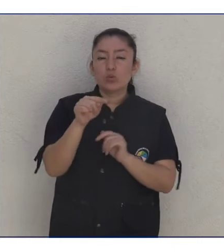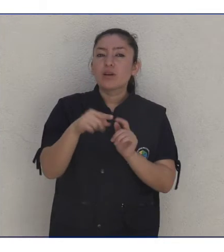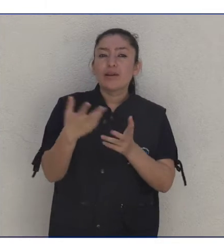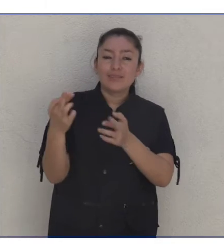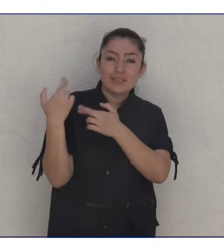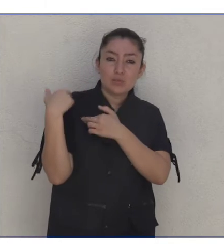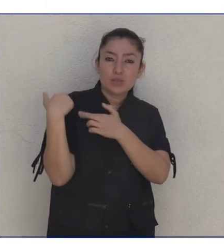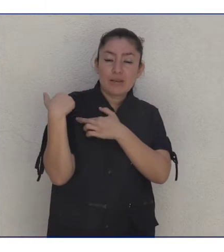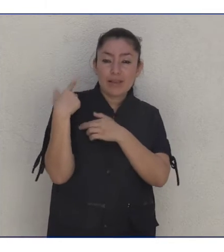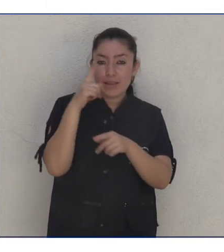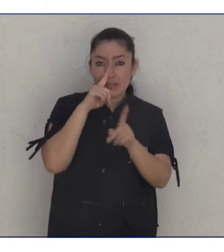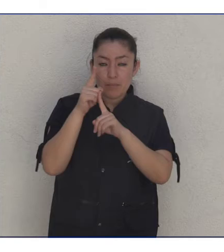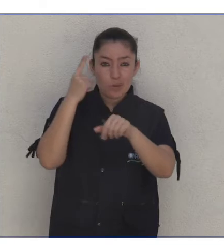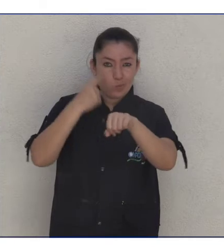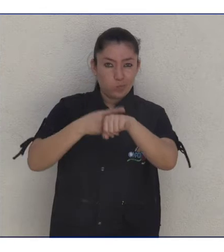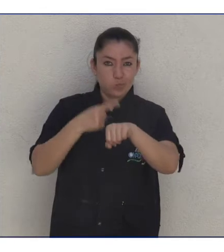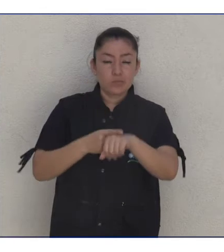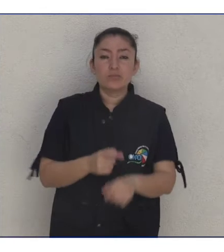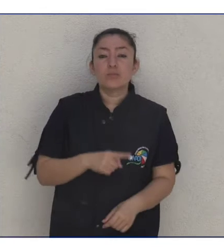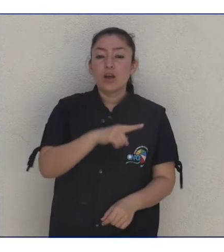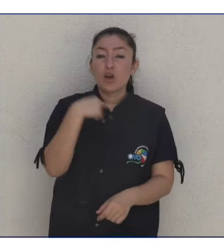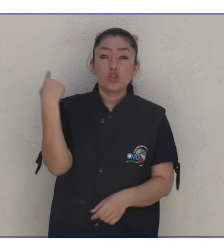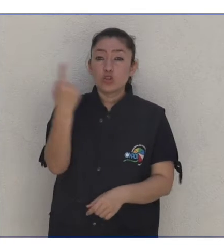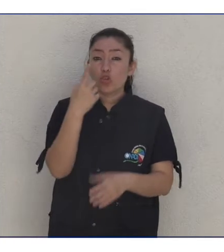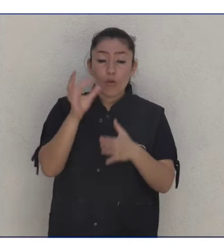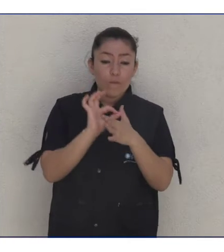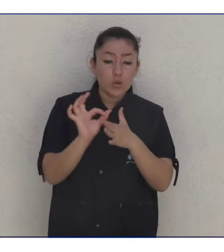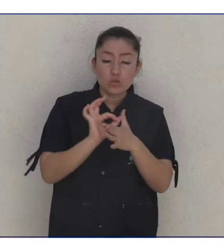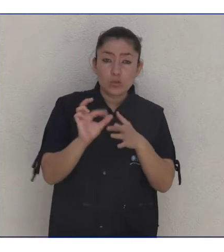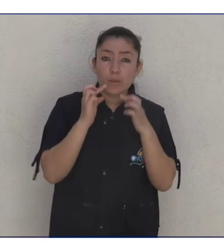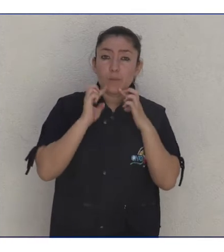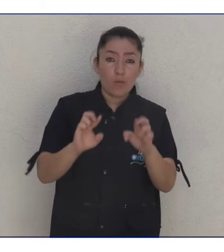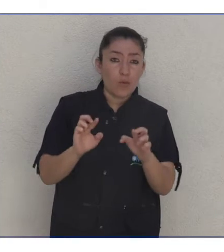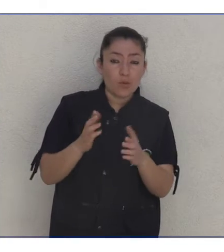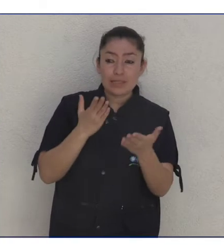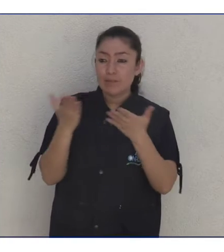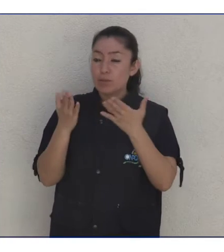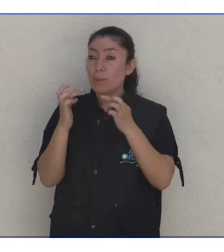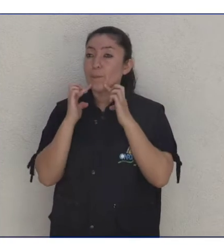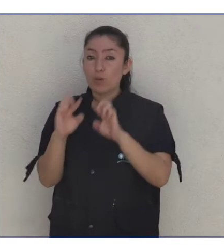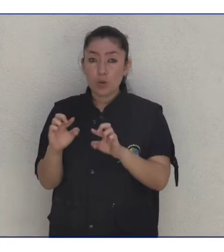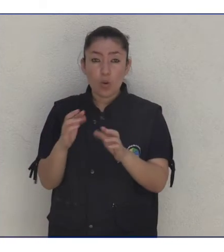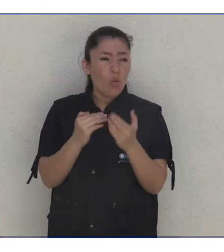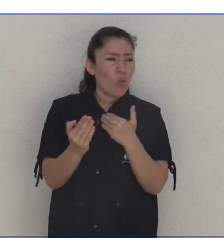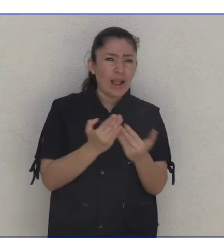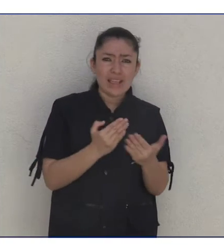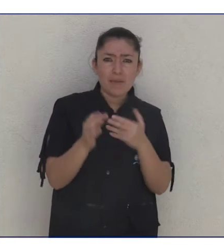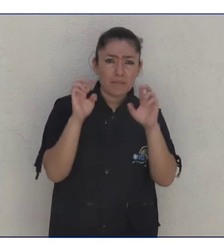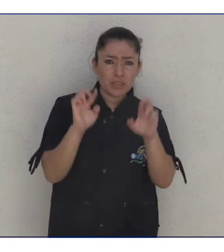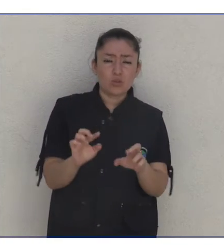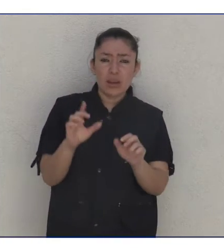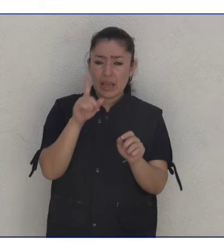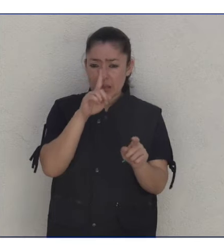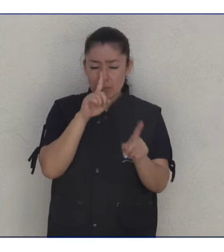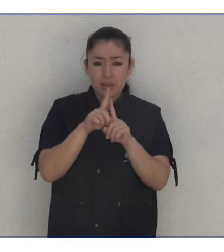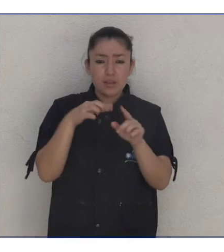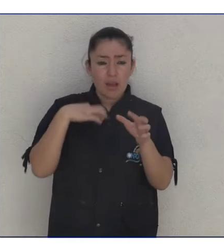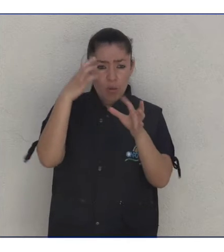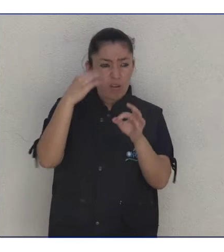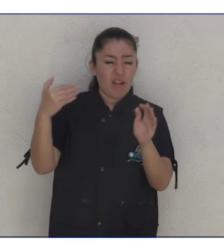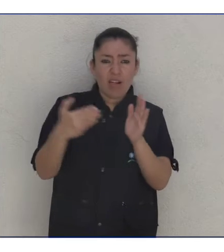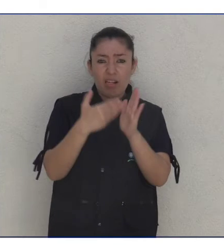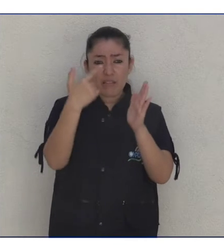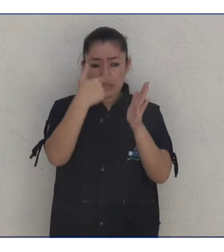y sanciones. Todo funcionario público, servidor público o cualquier persona que infrinja las disposiciones de la presente